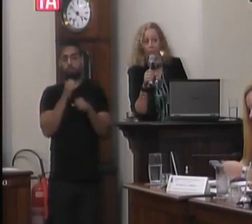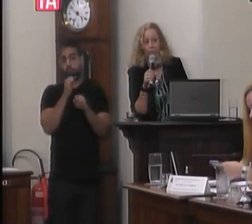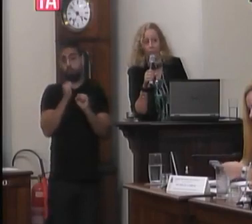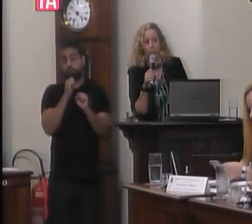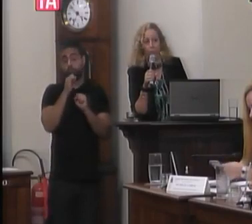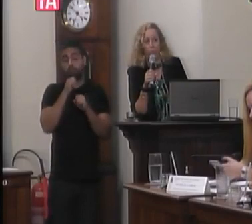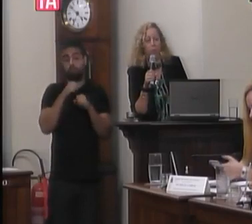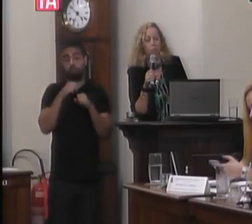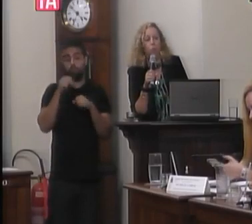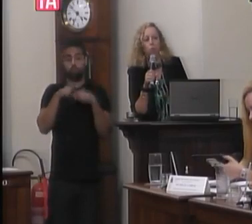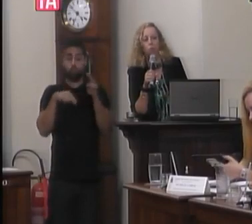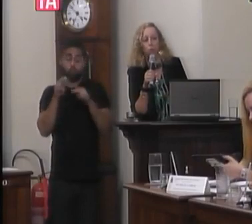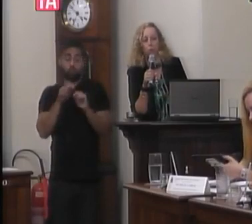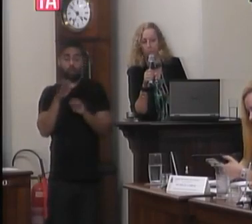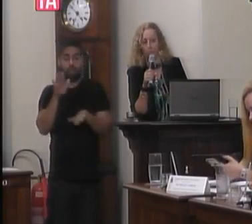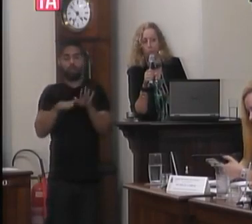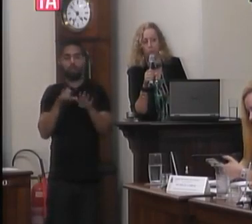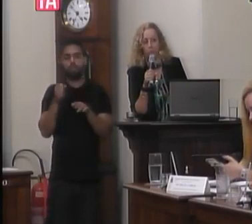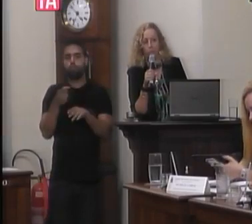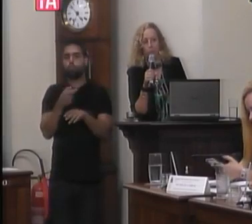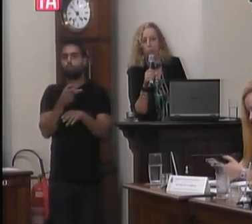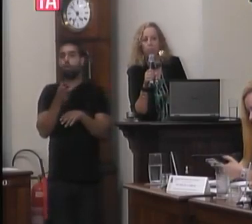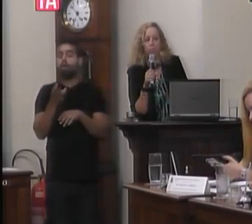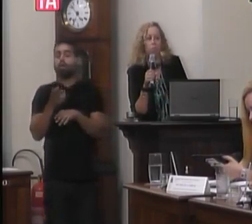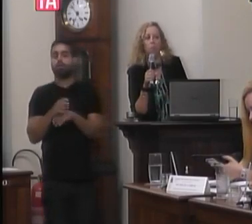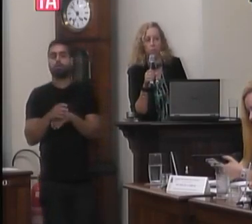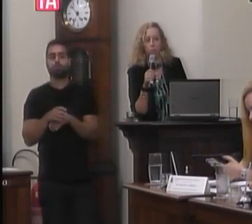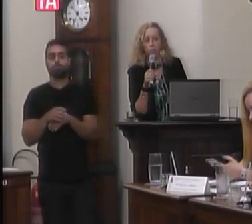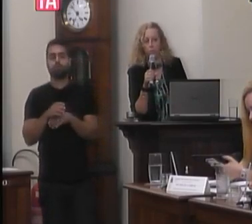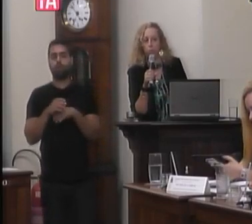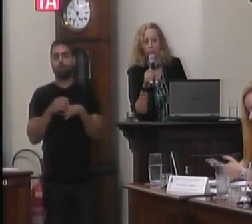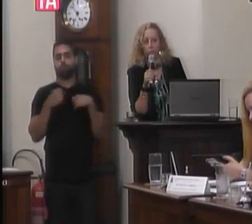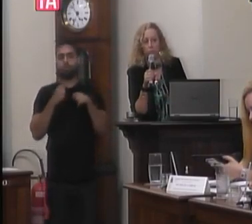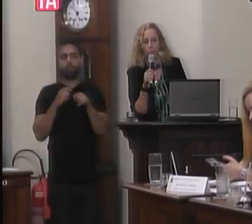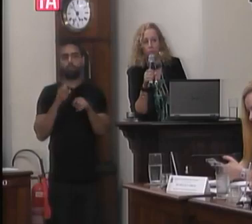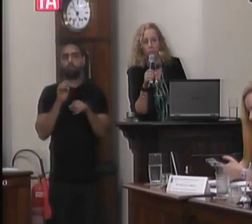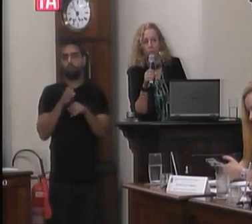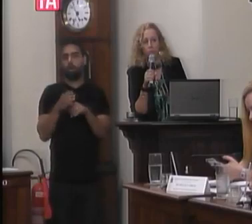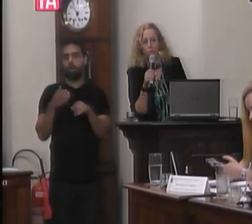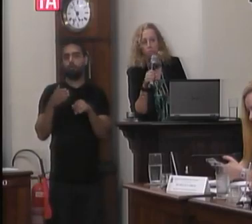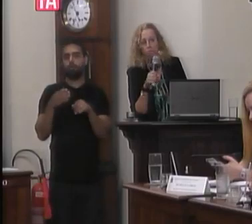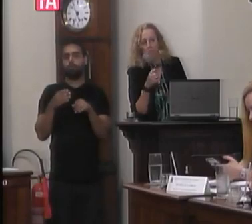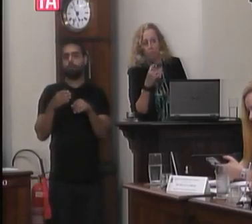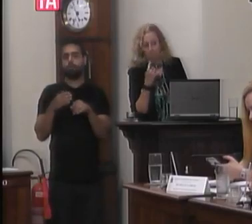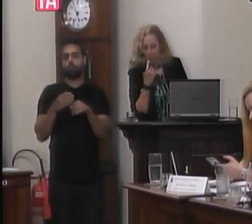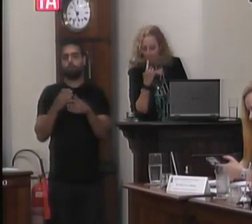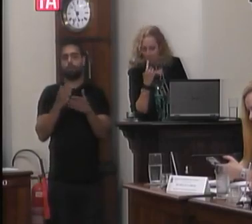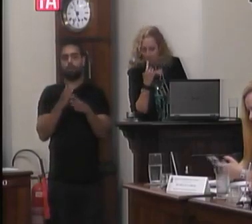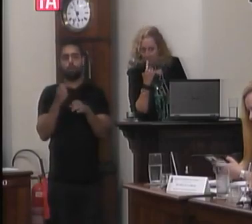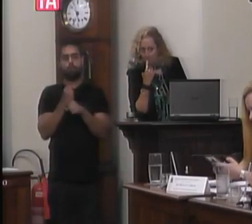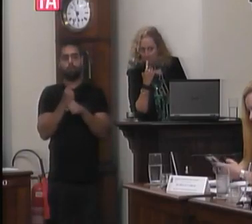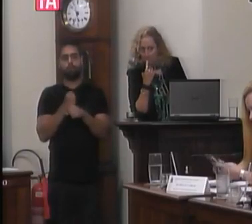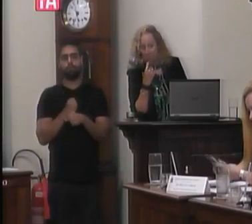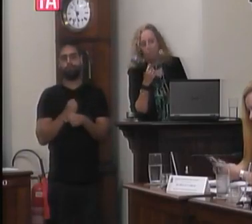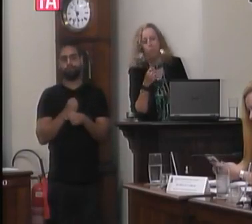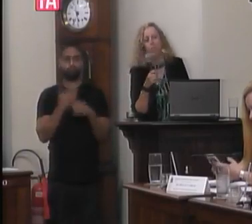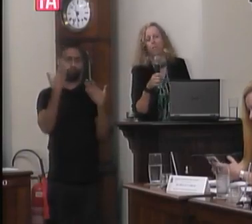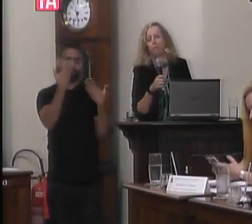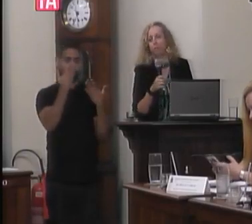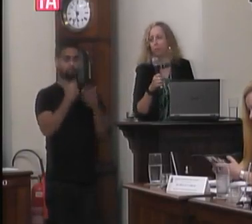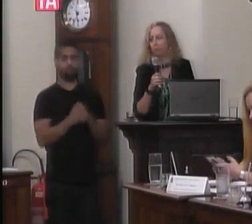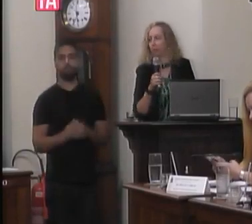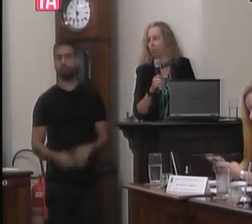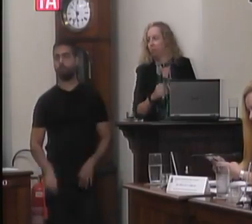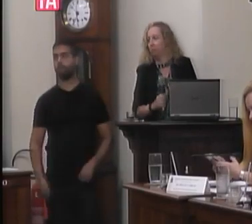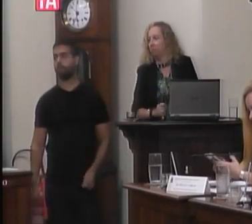junho. Depende de quanto foi orçado. Entendi. Não necessariamente no final do ano. Tá, então tá jóia. Obrigado. De